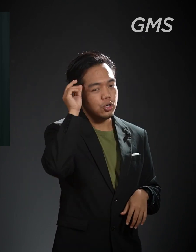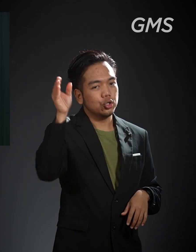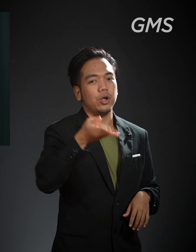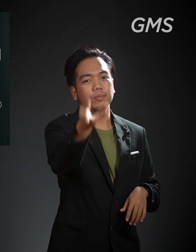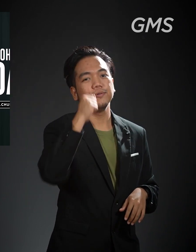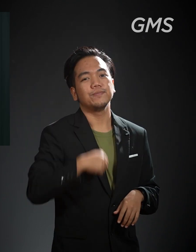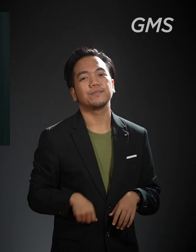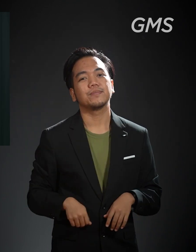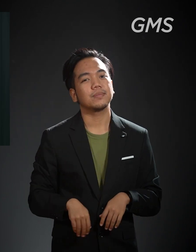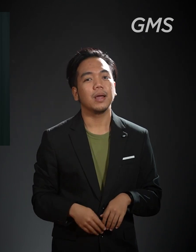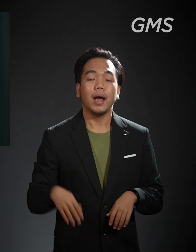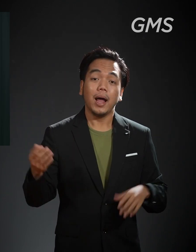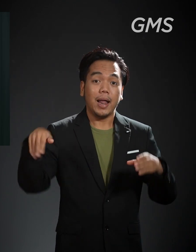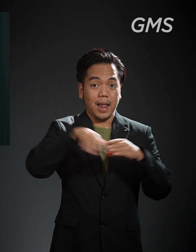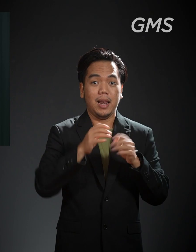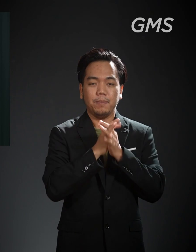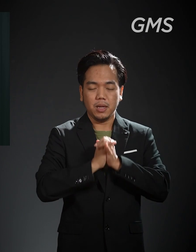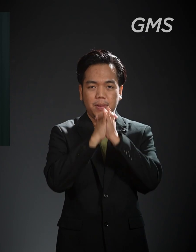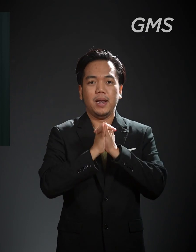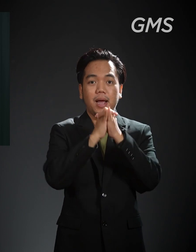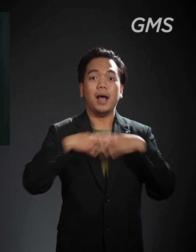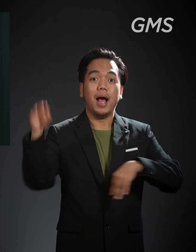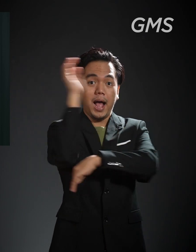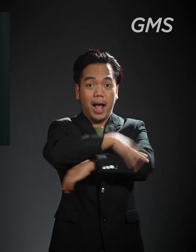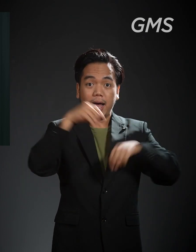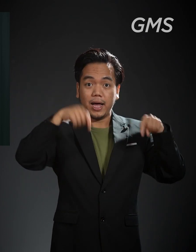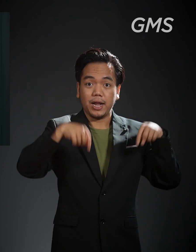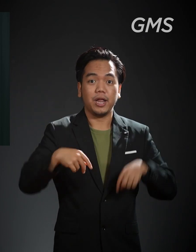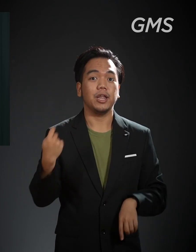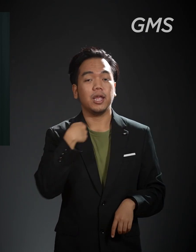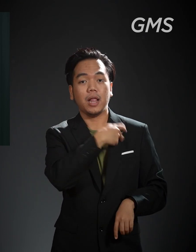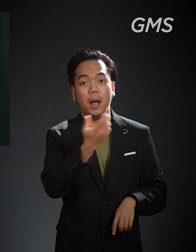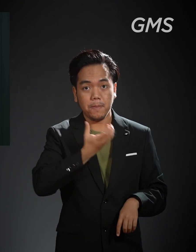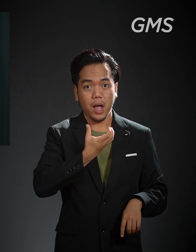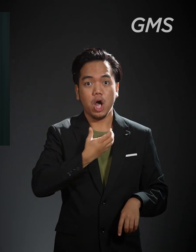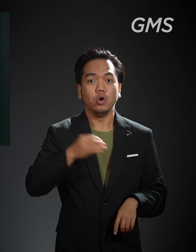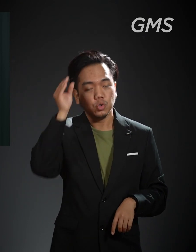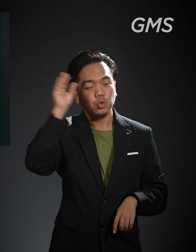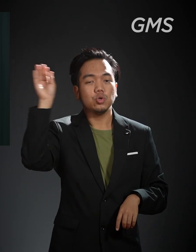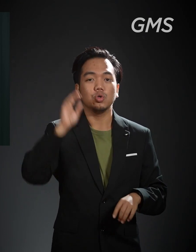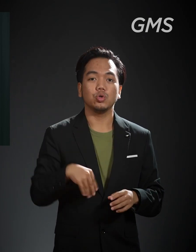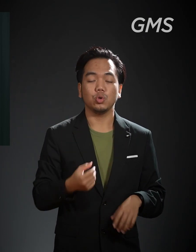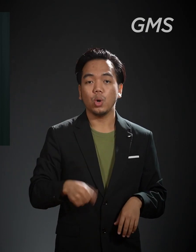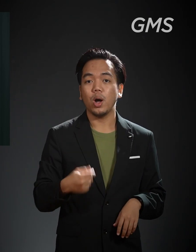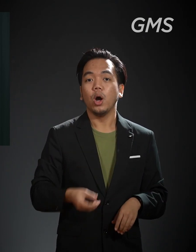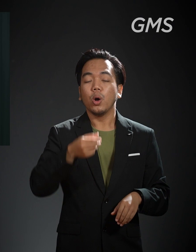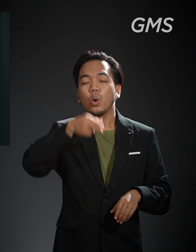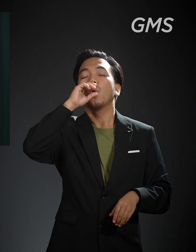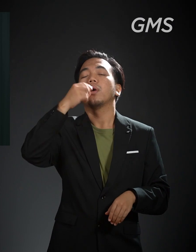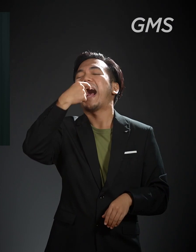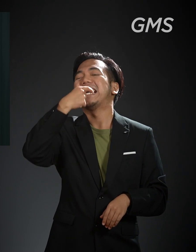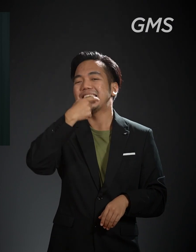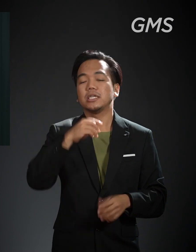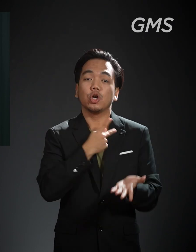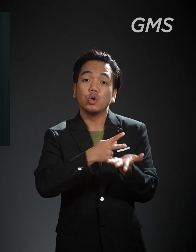dalam ibadah ini saudaraku juga ada perjamuan kudus. Pastikan Anda mempersiapkan roti dan anggur dan nanti Anda bisa mengikuti petunjuk yang